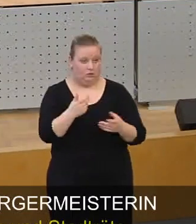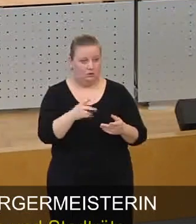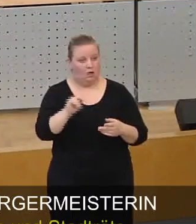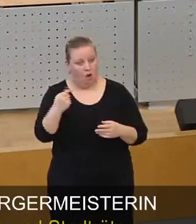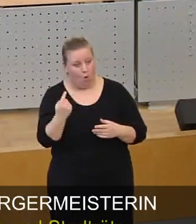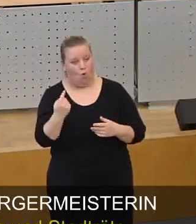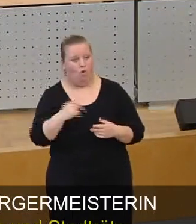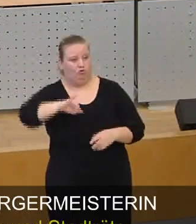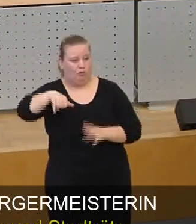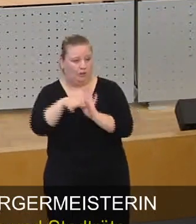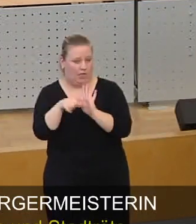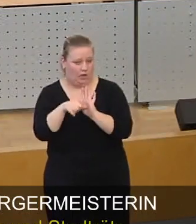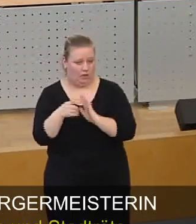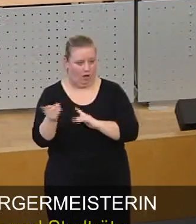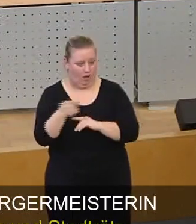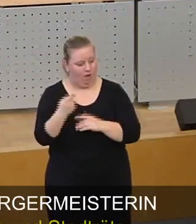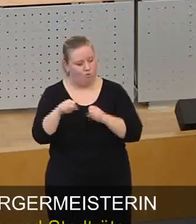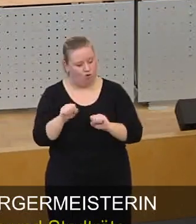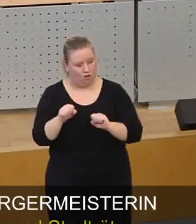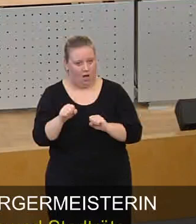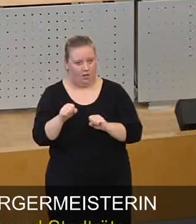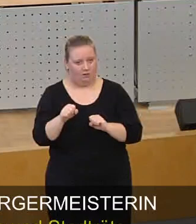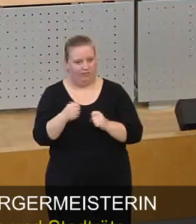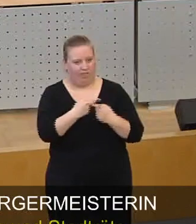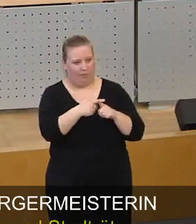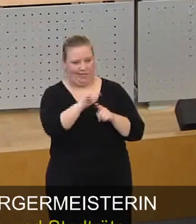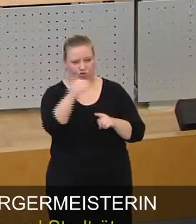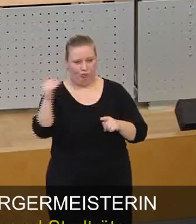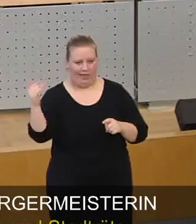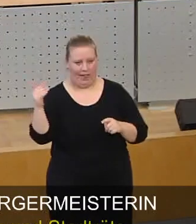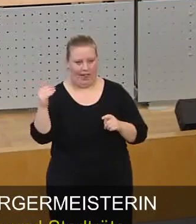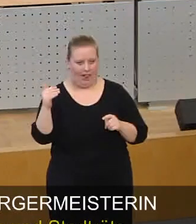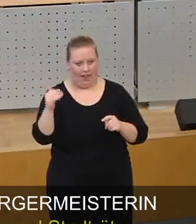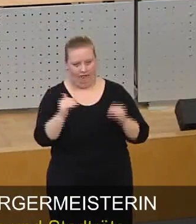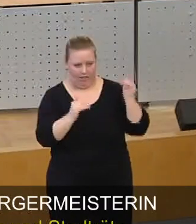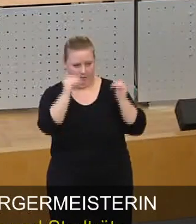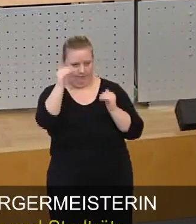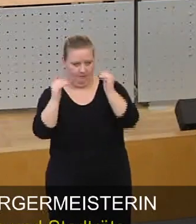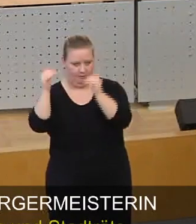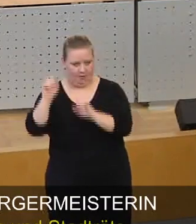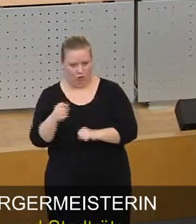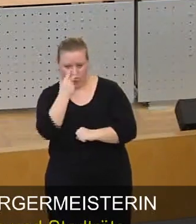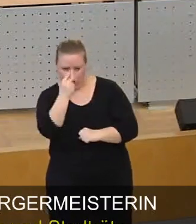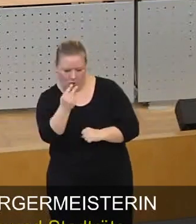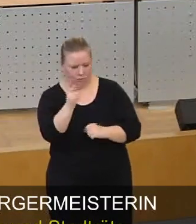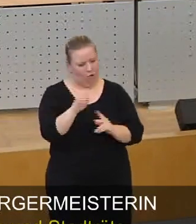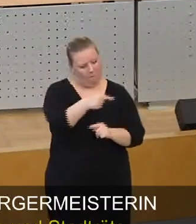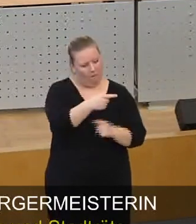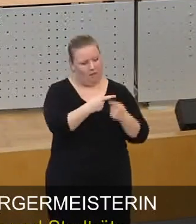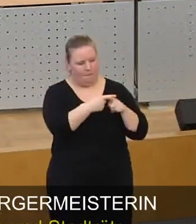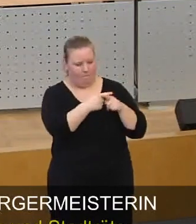als auch des Jobcenters die Möglichkeit, den Mietspiegel zu konsultieren und dort zu schauen, ob